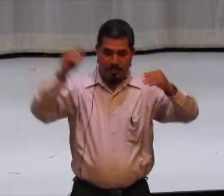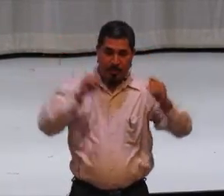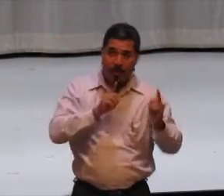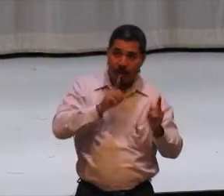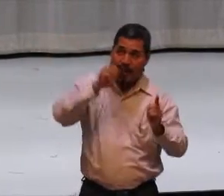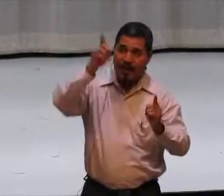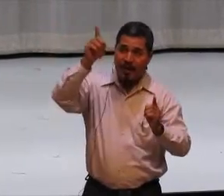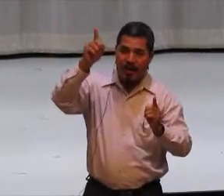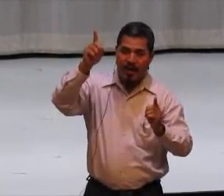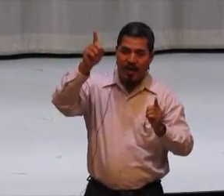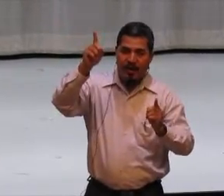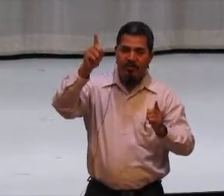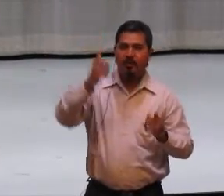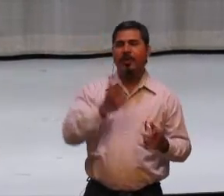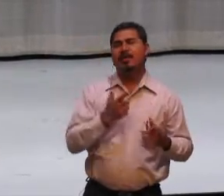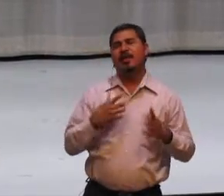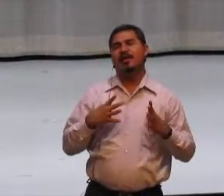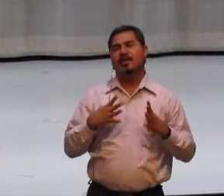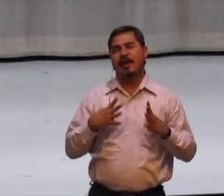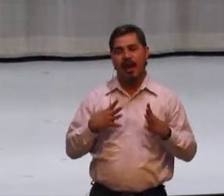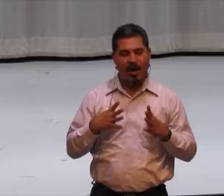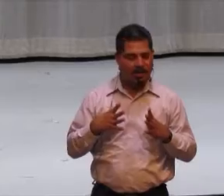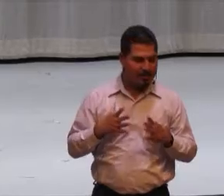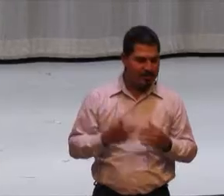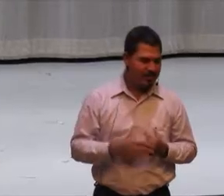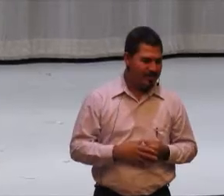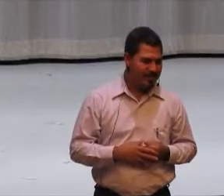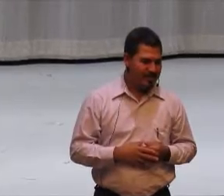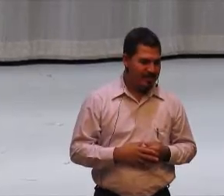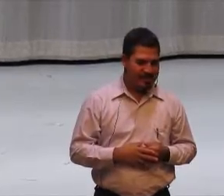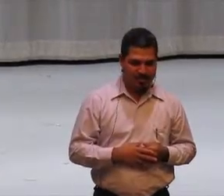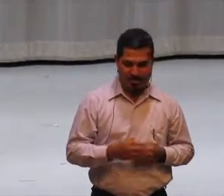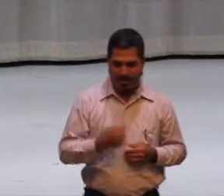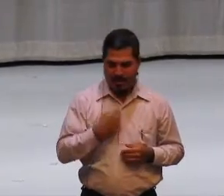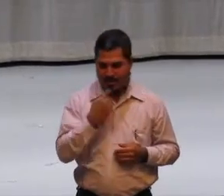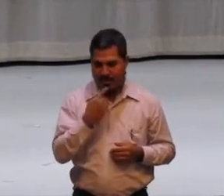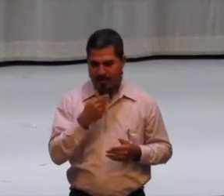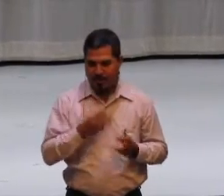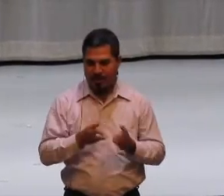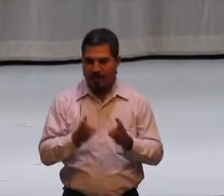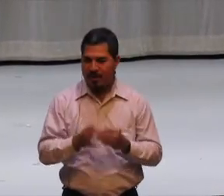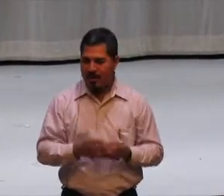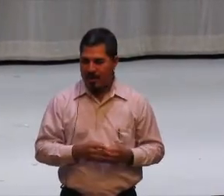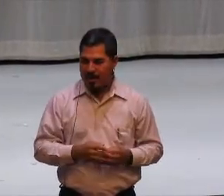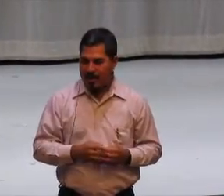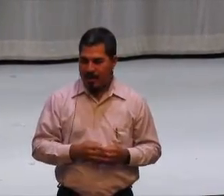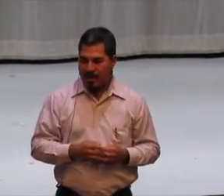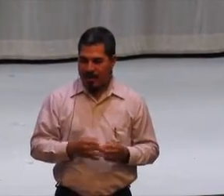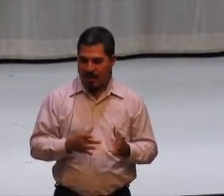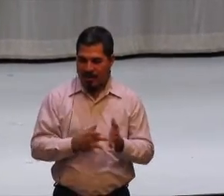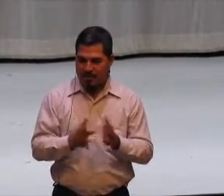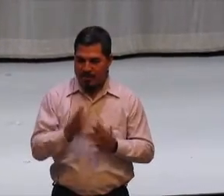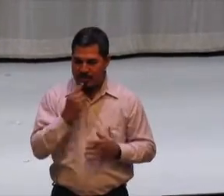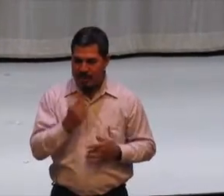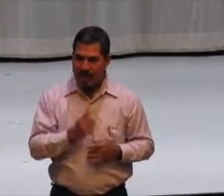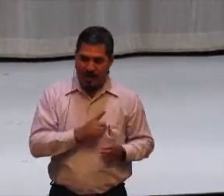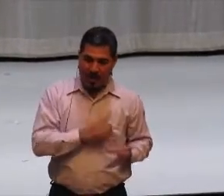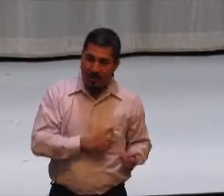pero va para allá, no para estar así relajado. Voy a decir de esta forma. Jesús dice que